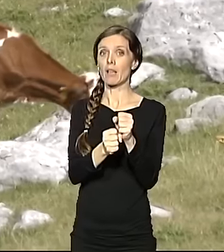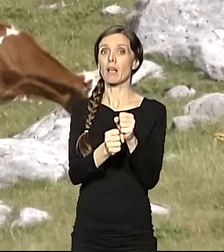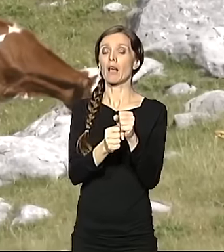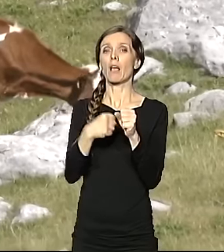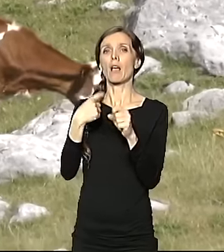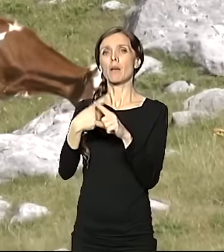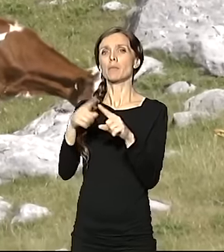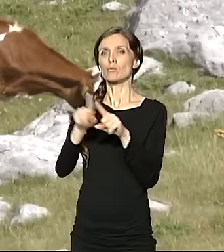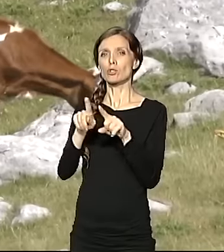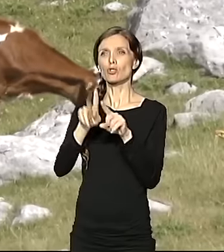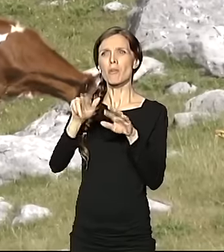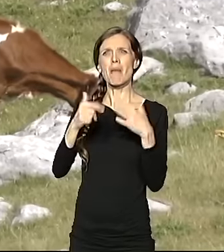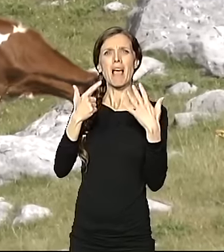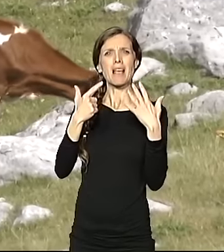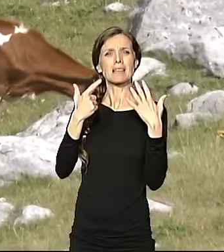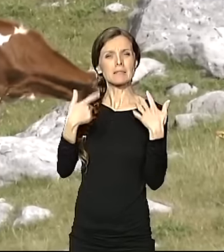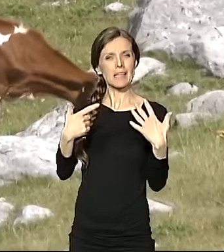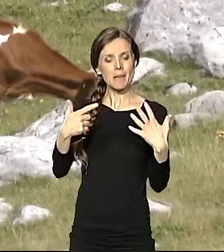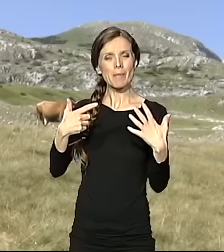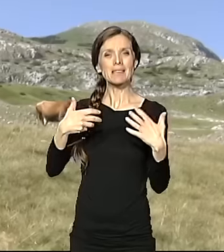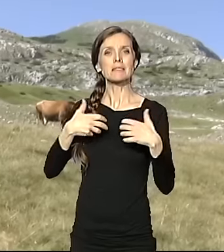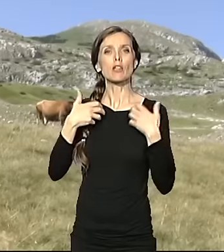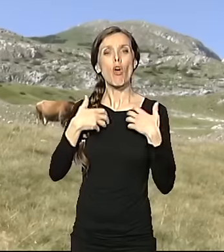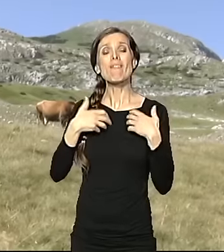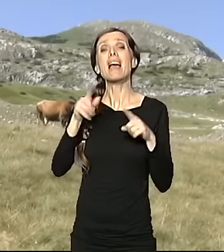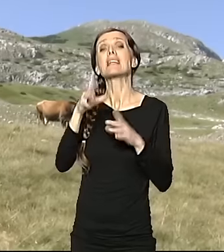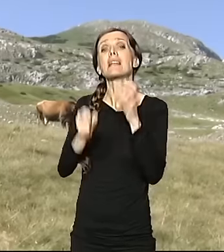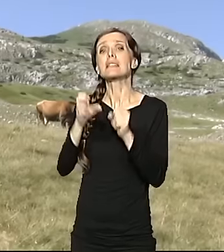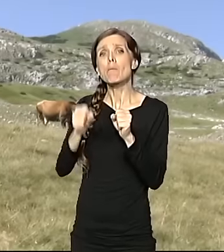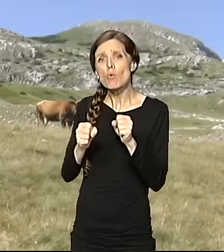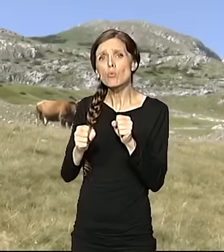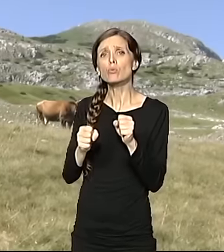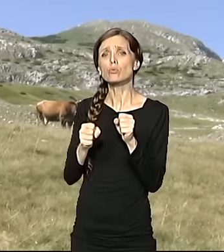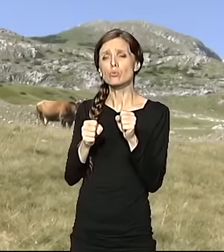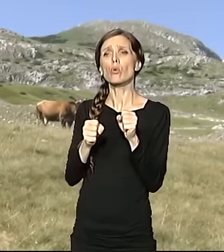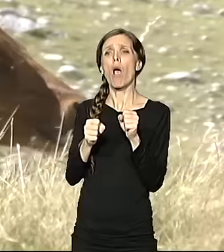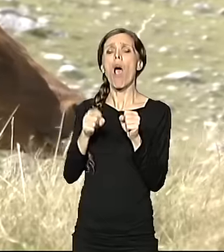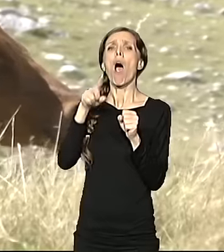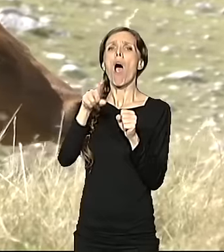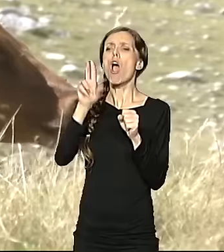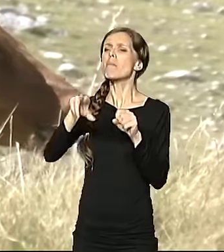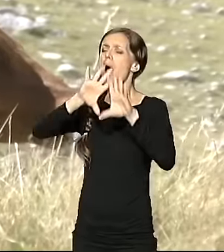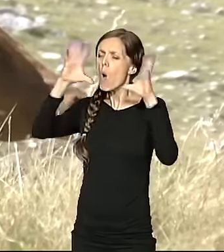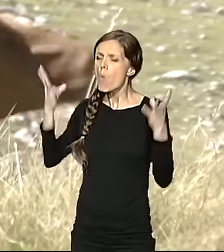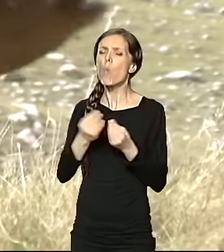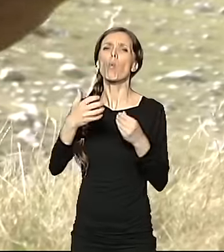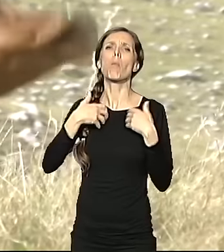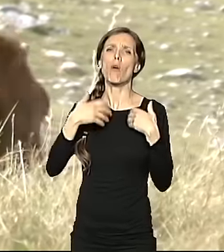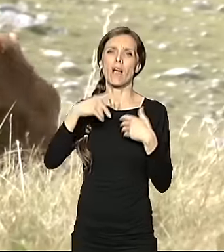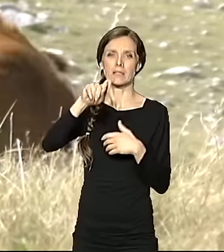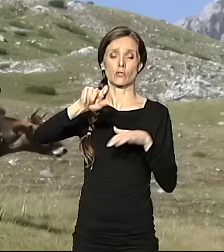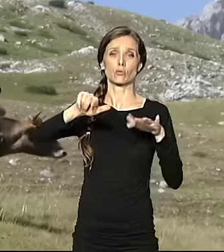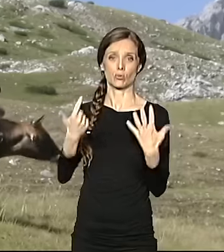i ima 70 ovaca da se mužu, a eto mi ih ne mužimo. A ima ovaca ukupno